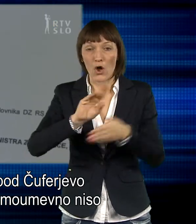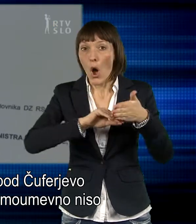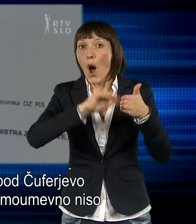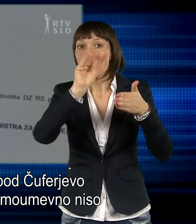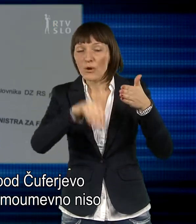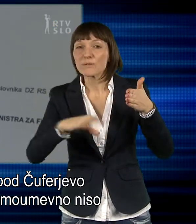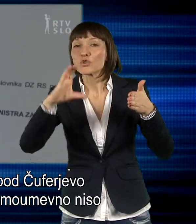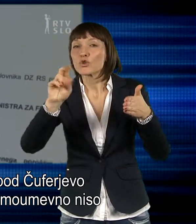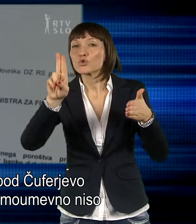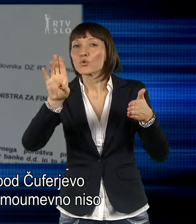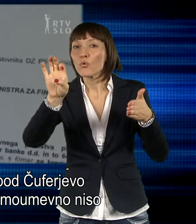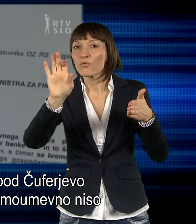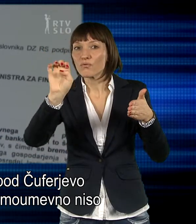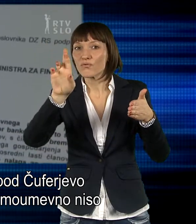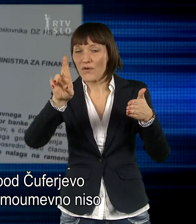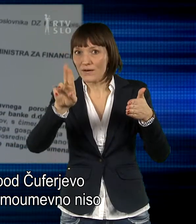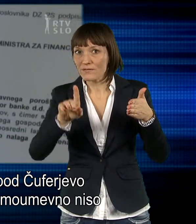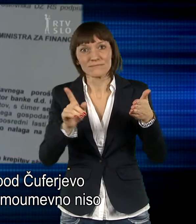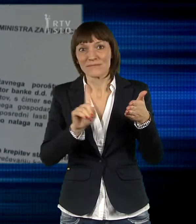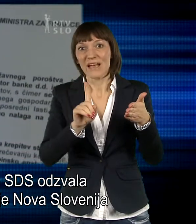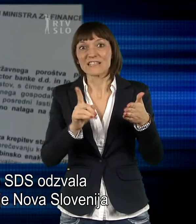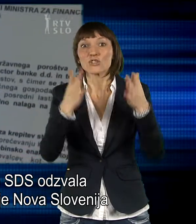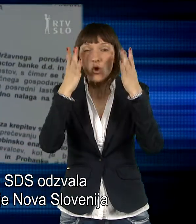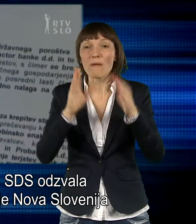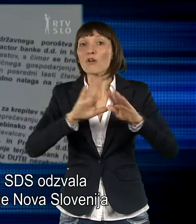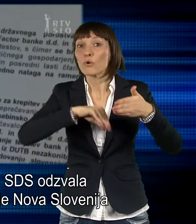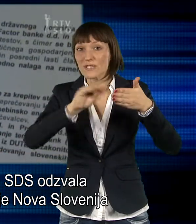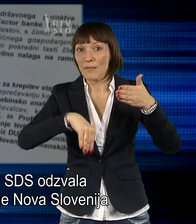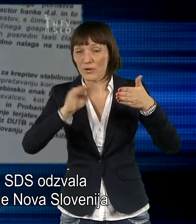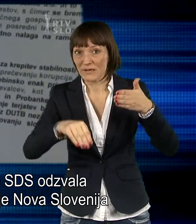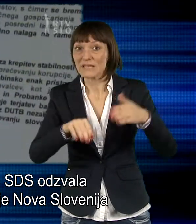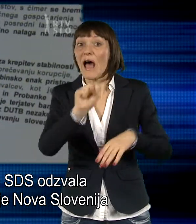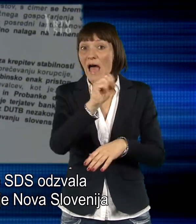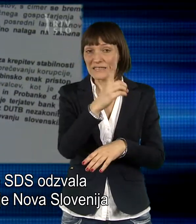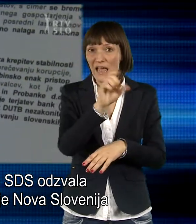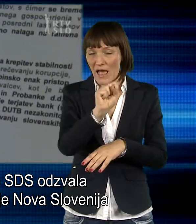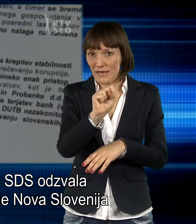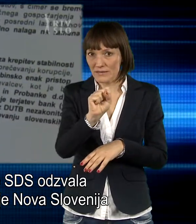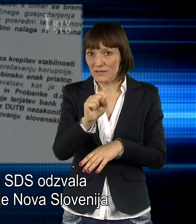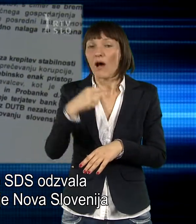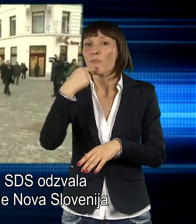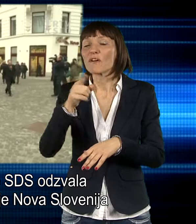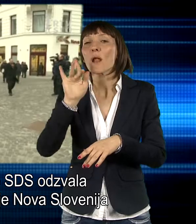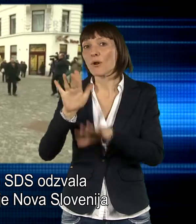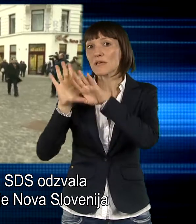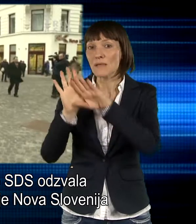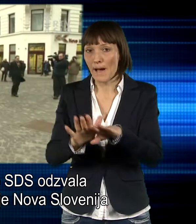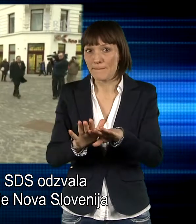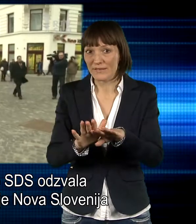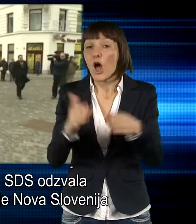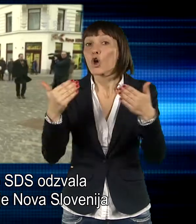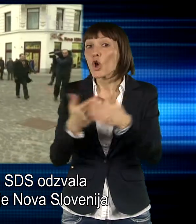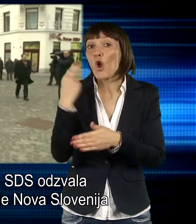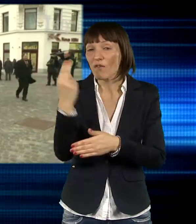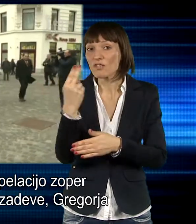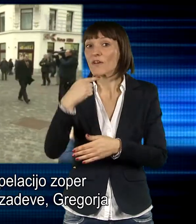pod Čuferjevo interpelacijo pač samoumevno niso oddali, zato se je SDS odzvala s protinapadom. Ko je